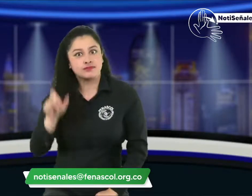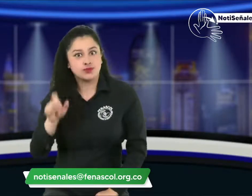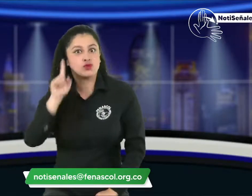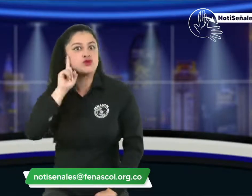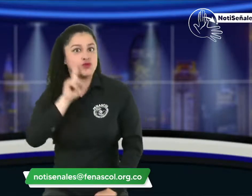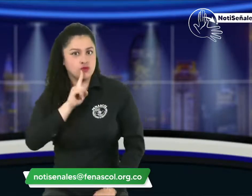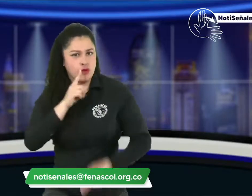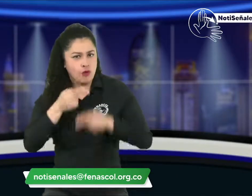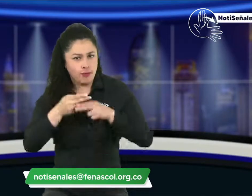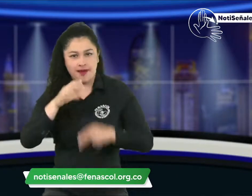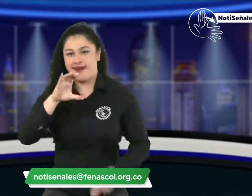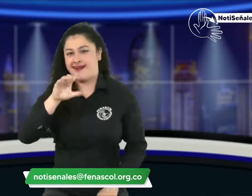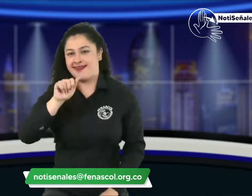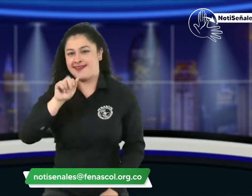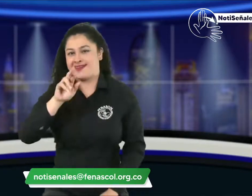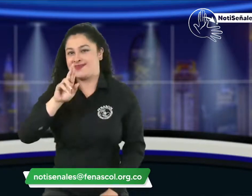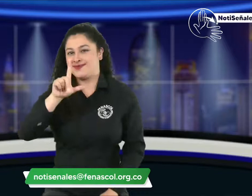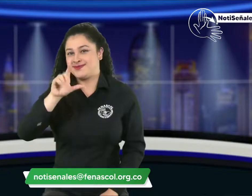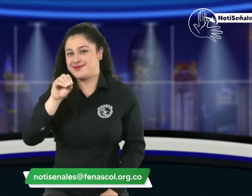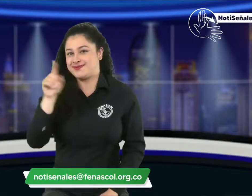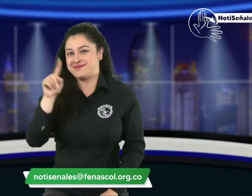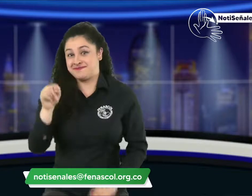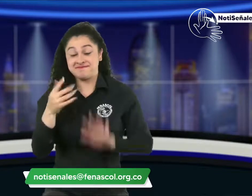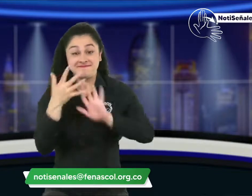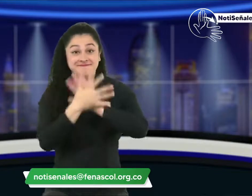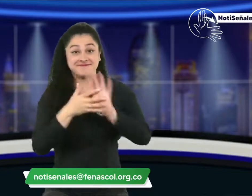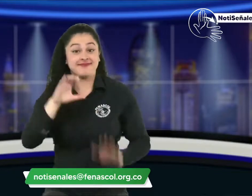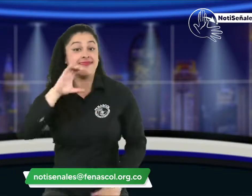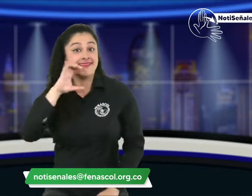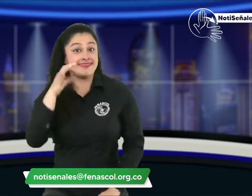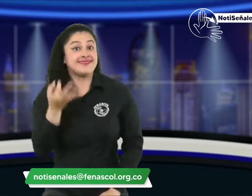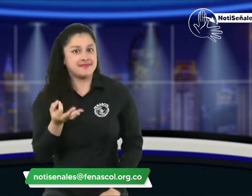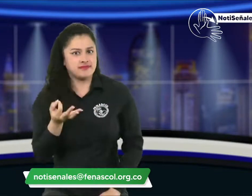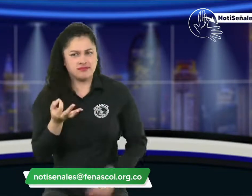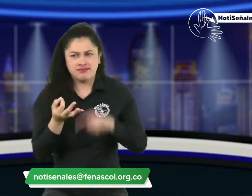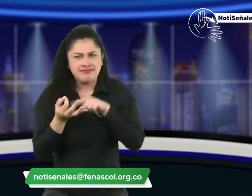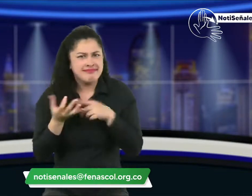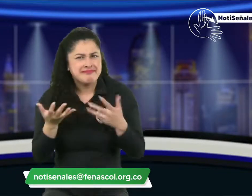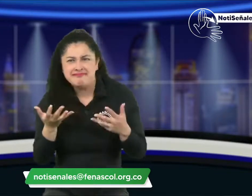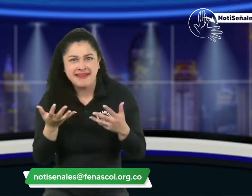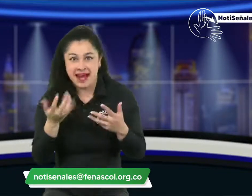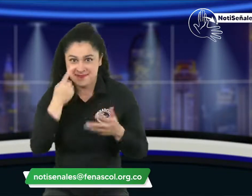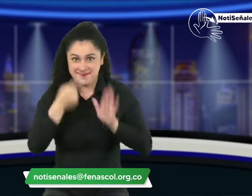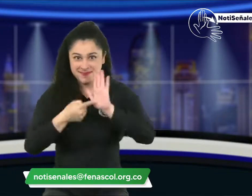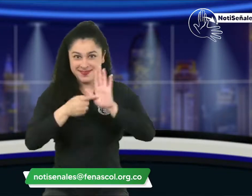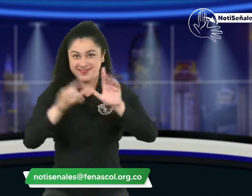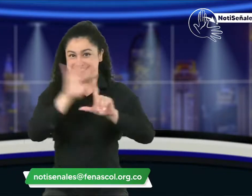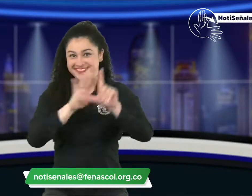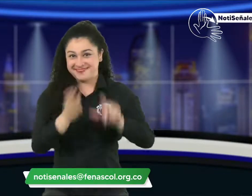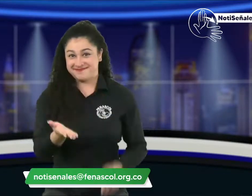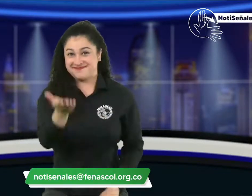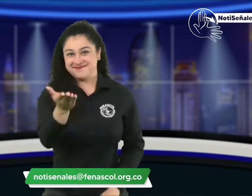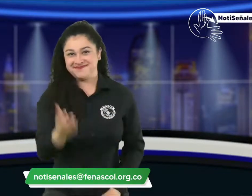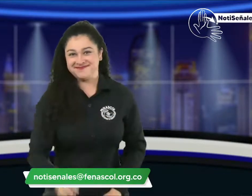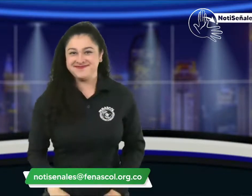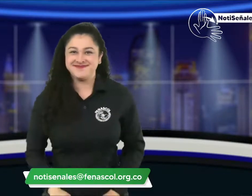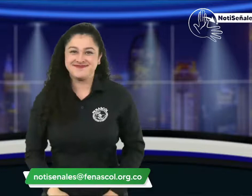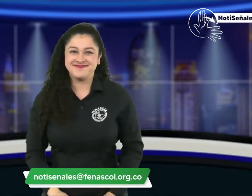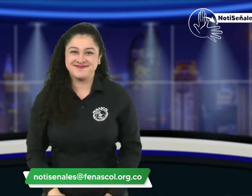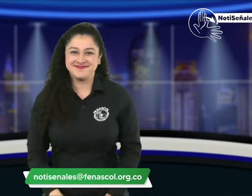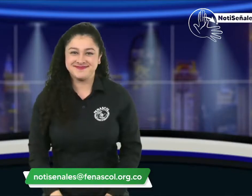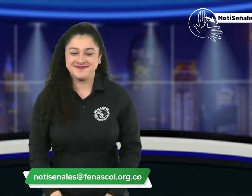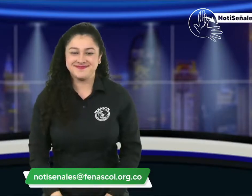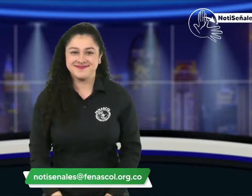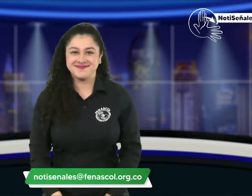uno es los emprendimientos desde la ciudad de ibagué él es carlos su seña es esta miremos